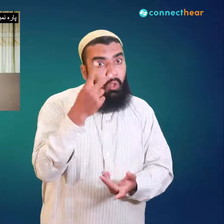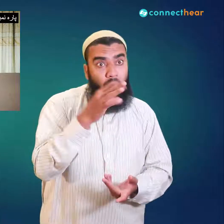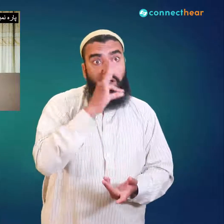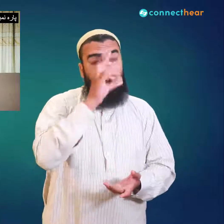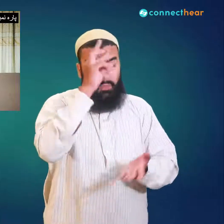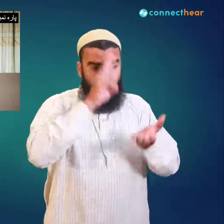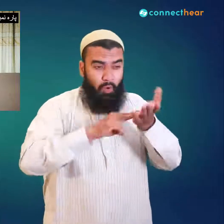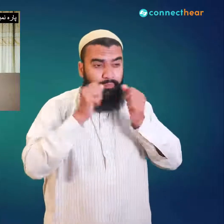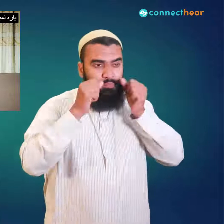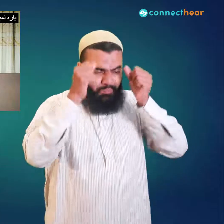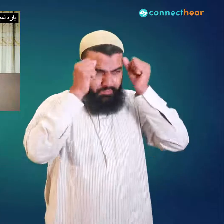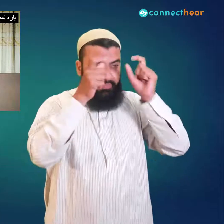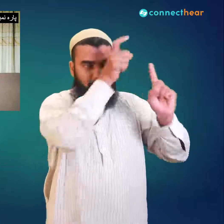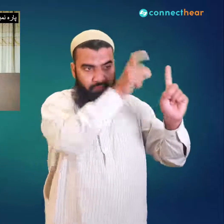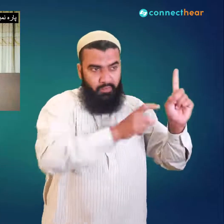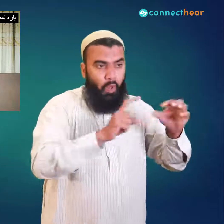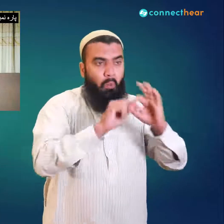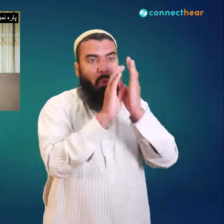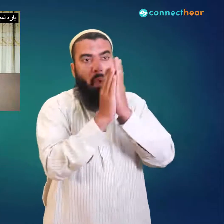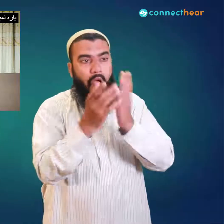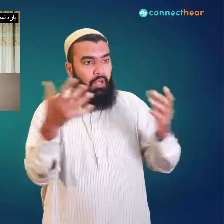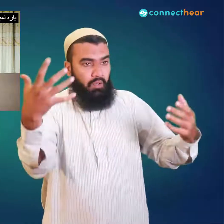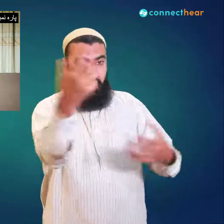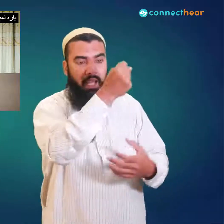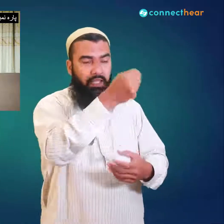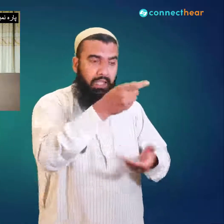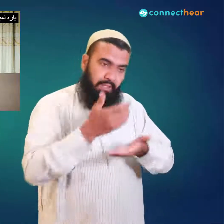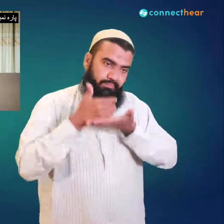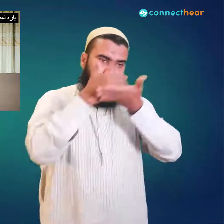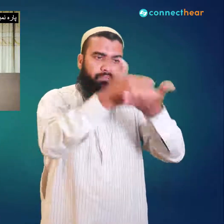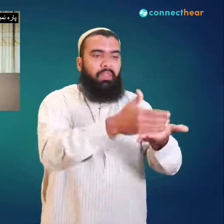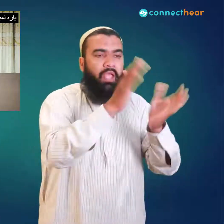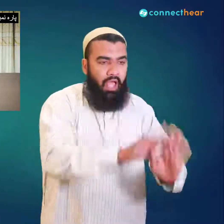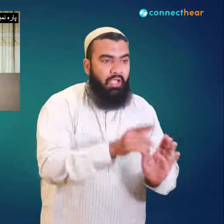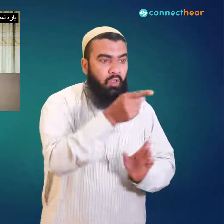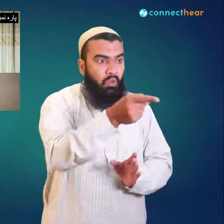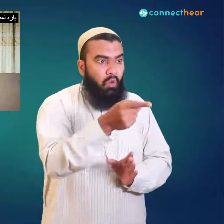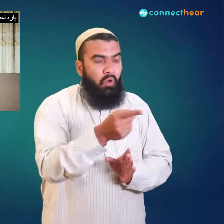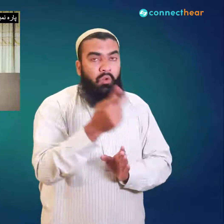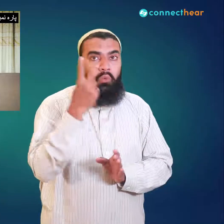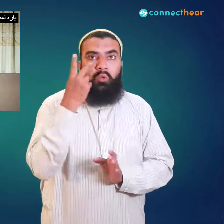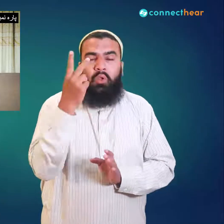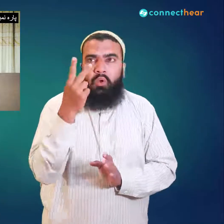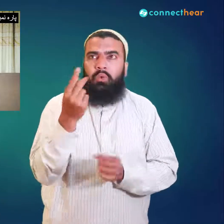ہیں۔ آیت نمبر 5 پر پارہ نمبر 11 مکمل